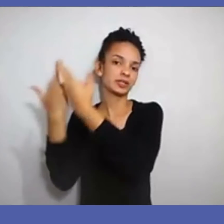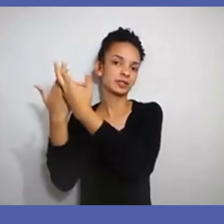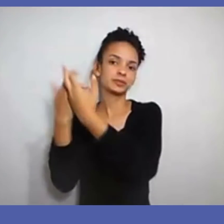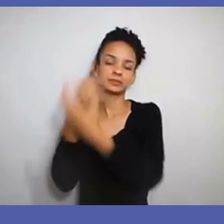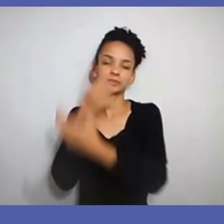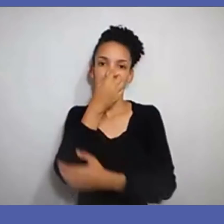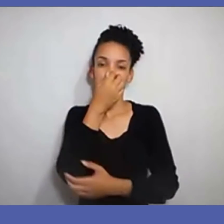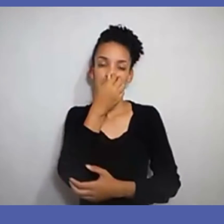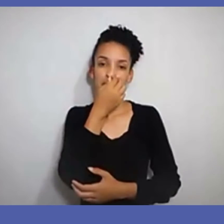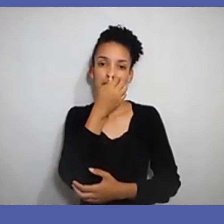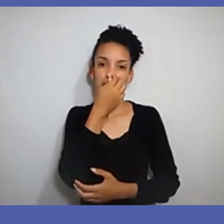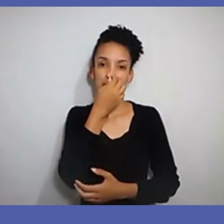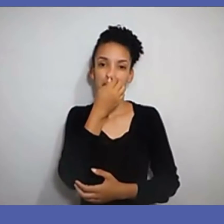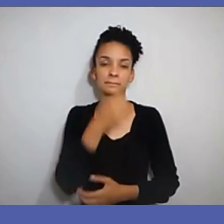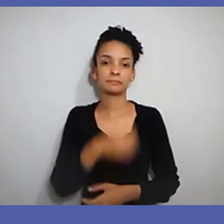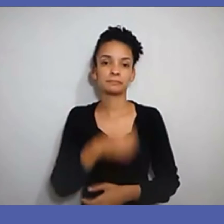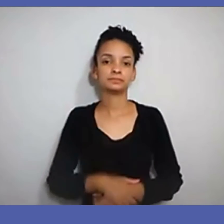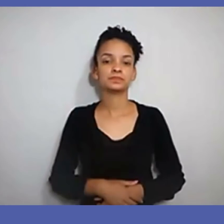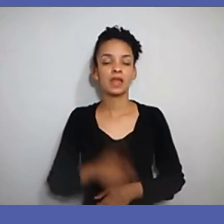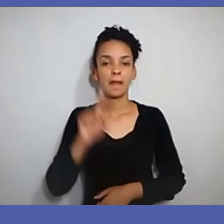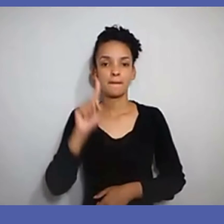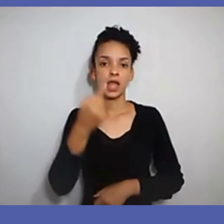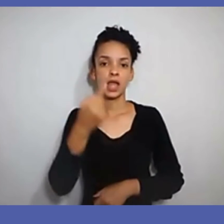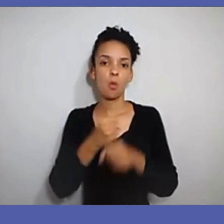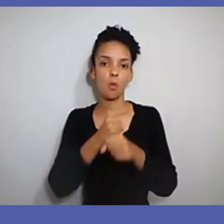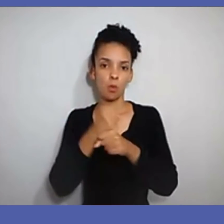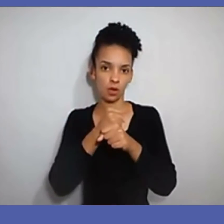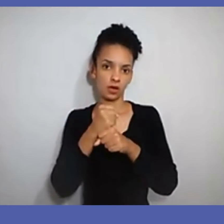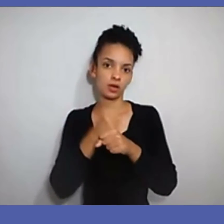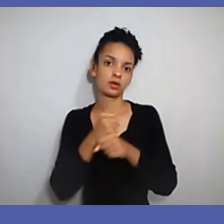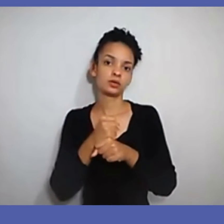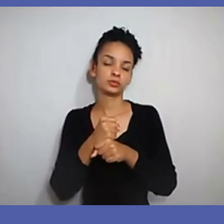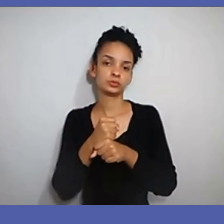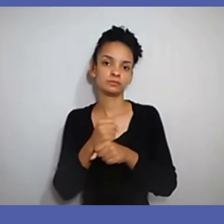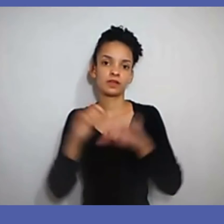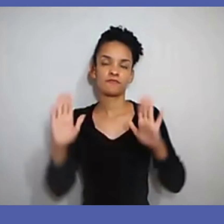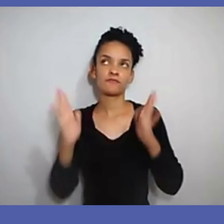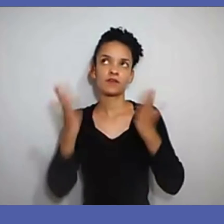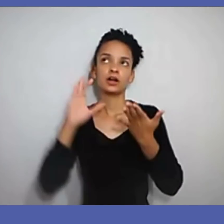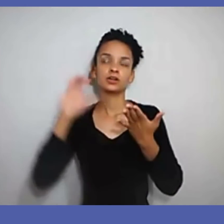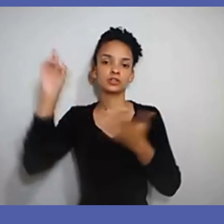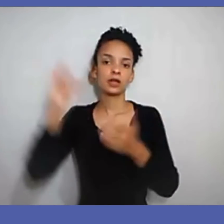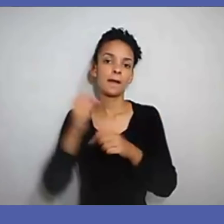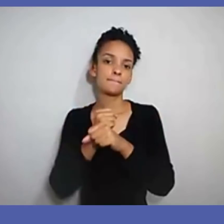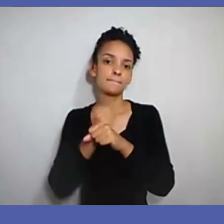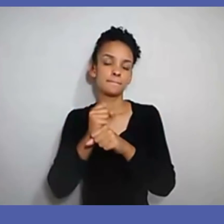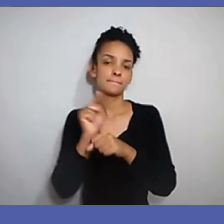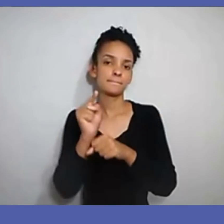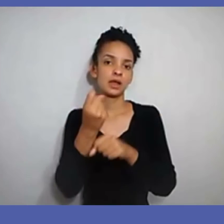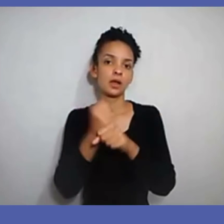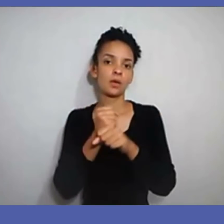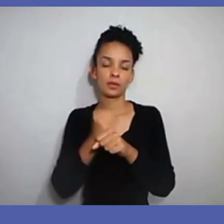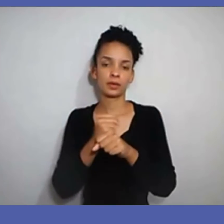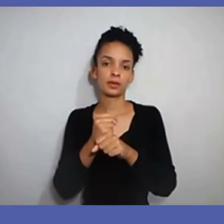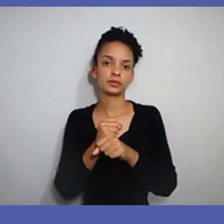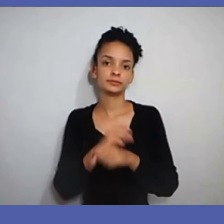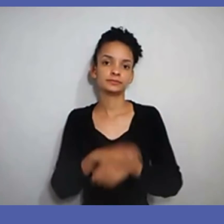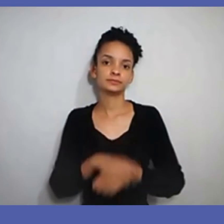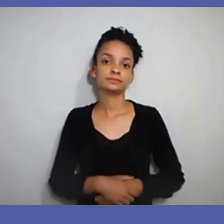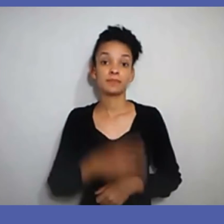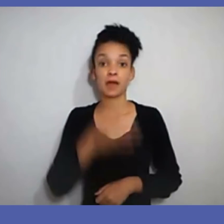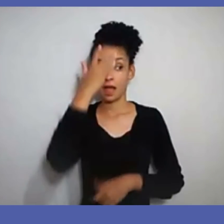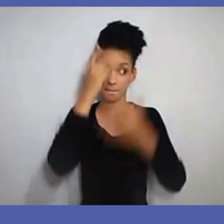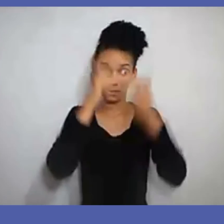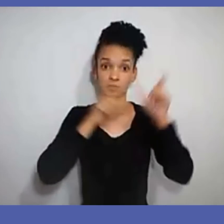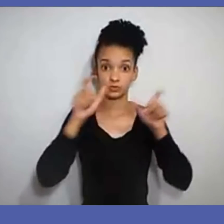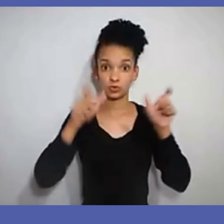no milênio, que durará 1000 anos, como galardão para quem vigiou. E